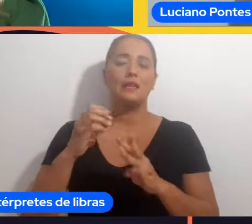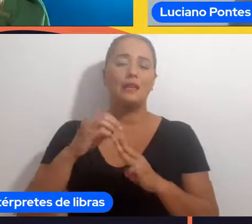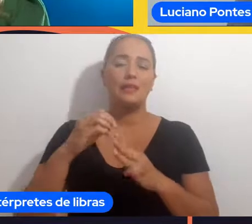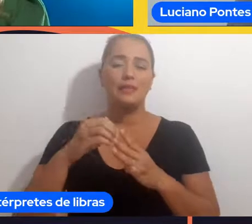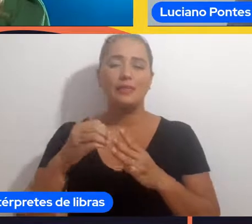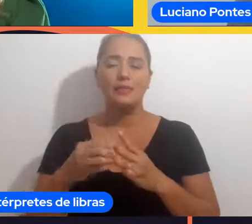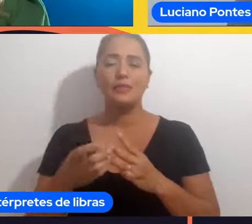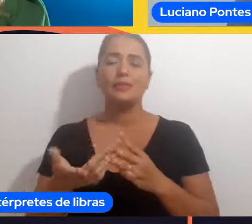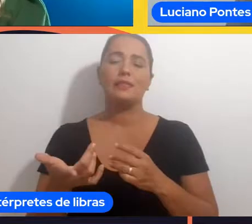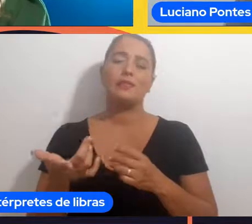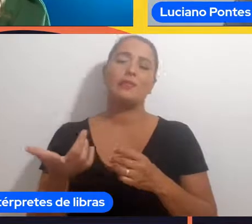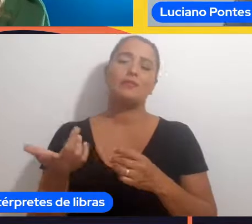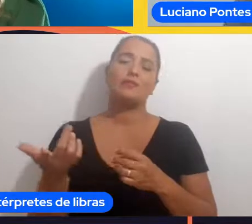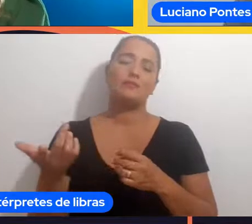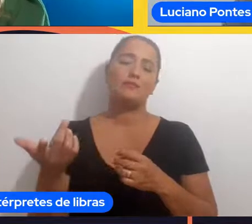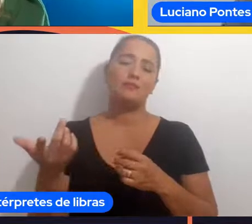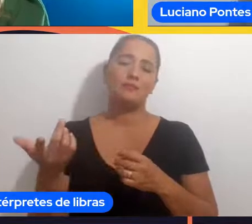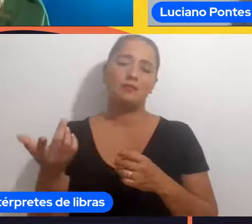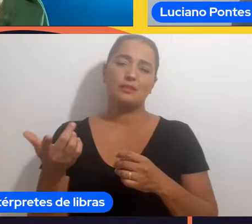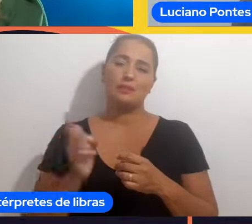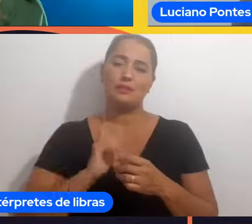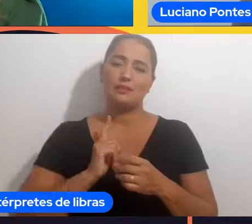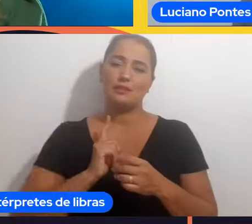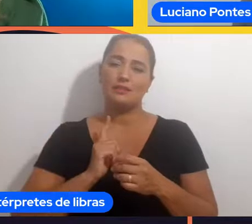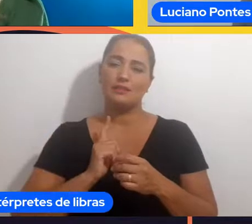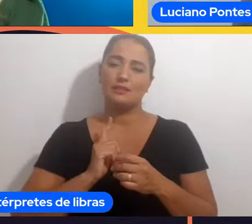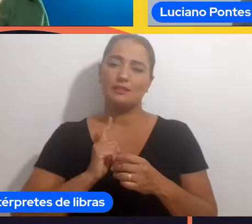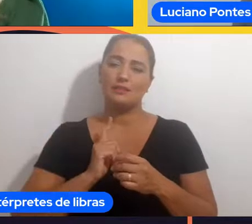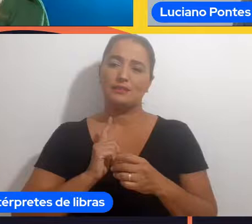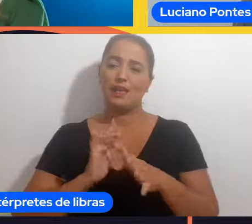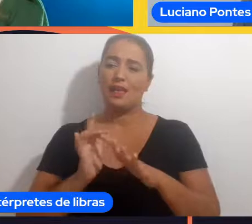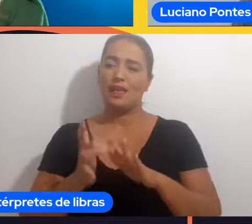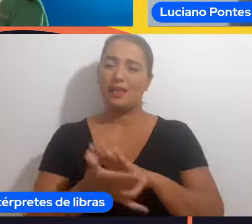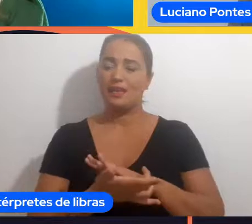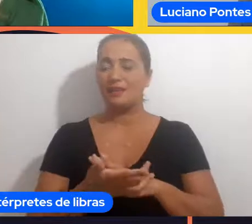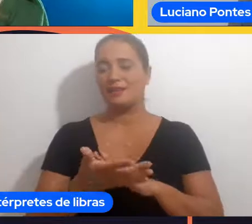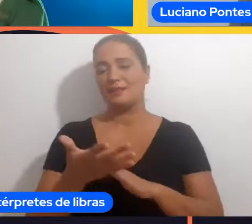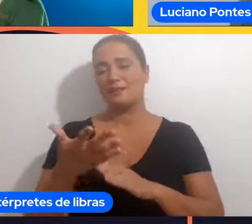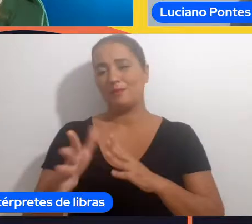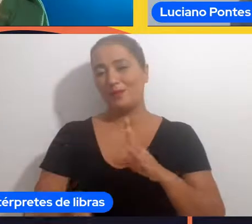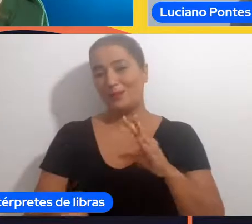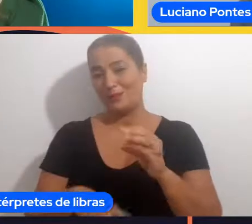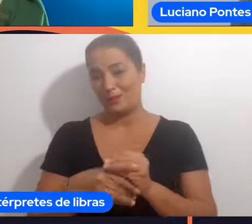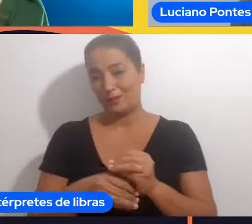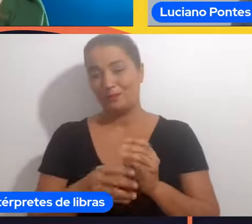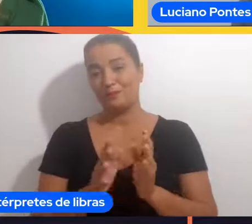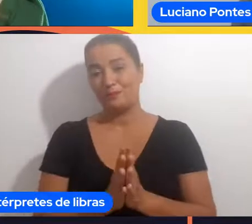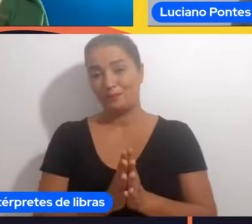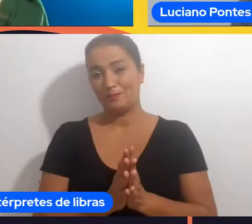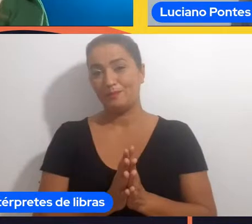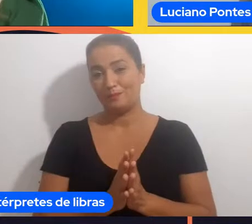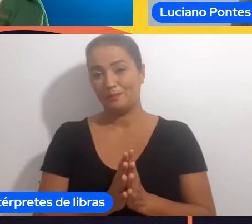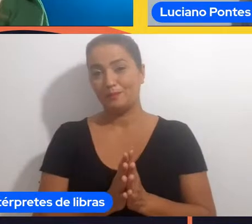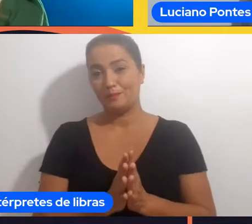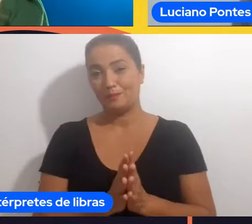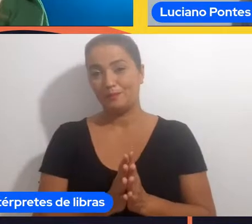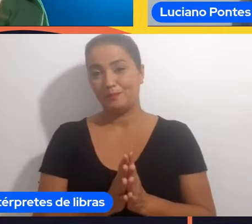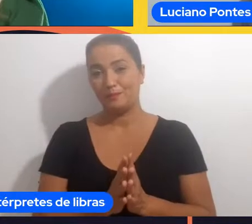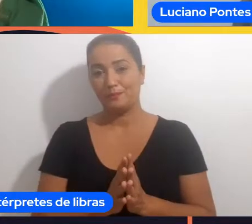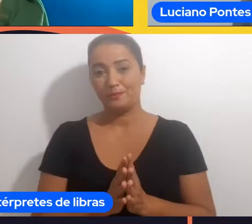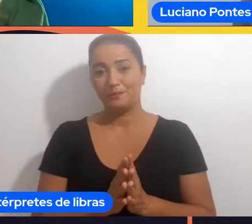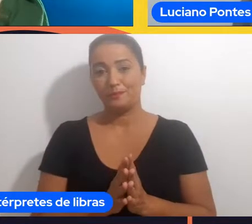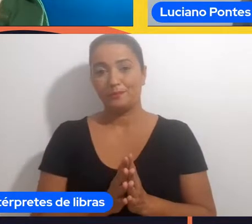para poder gerarem conteúdo, né? Eu digo que a casa é